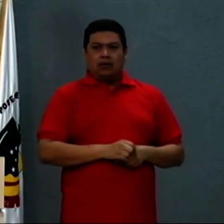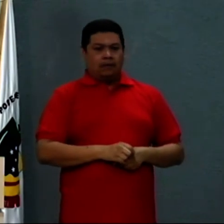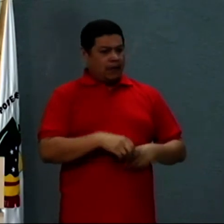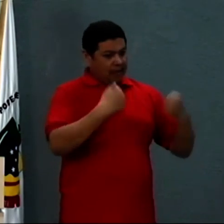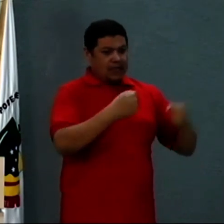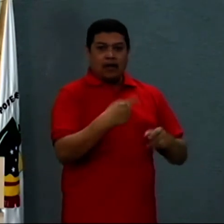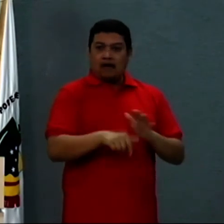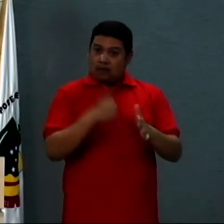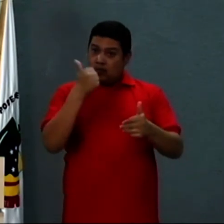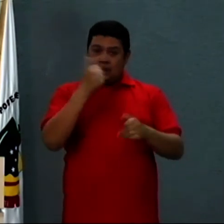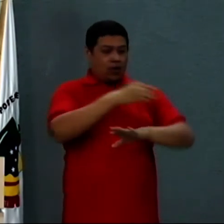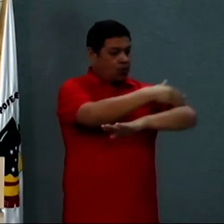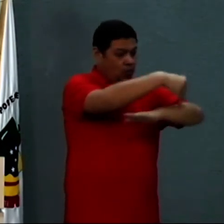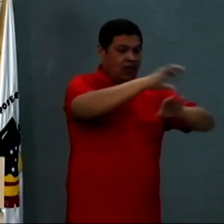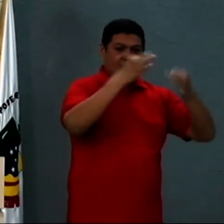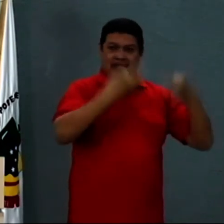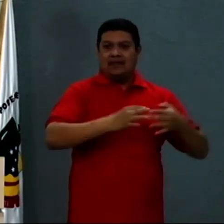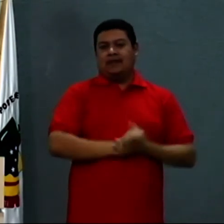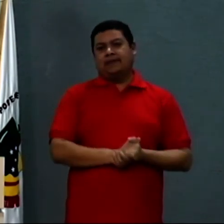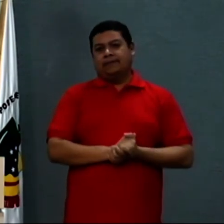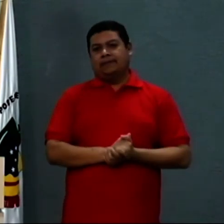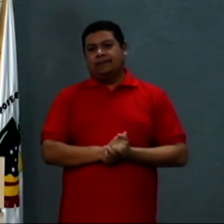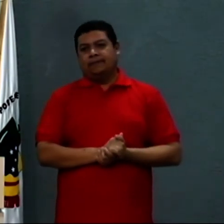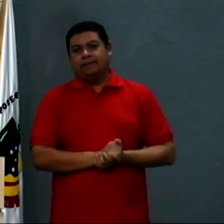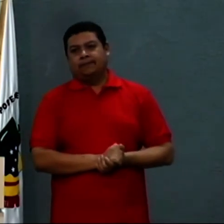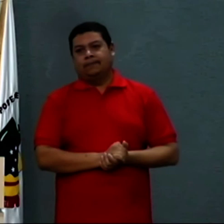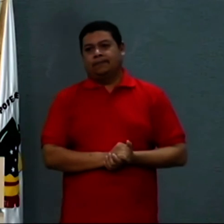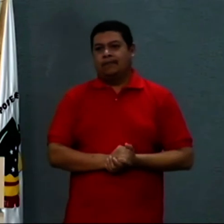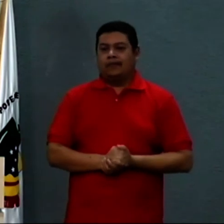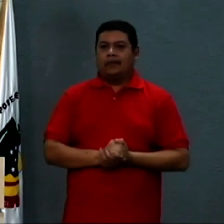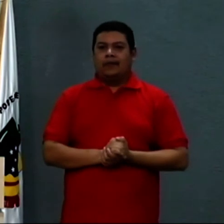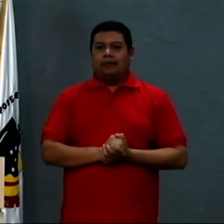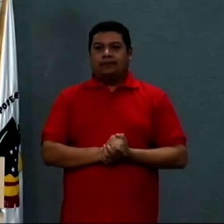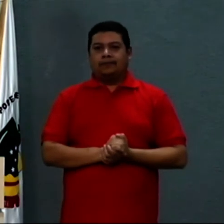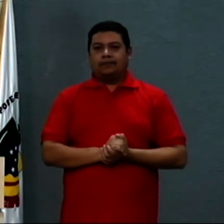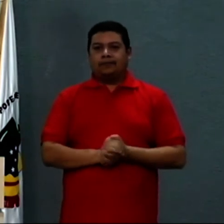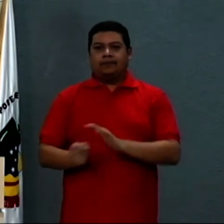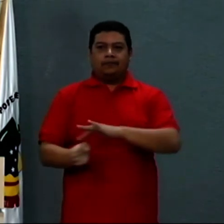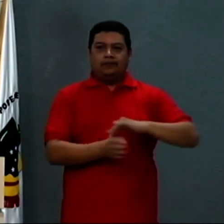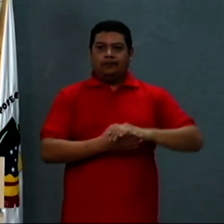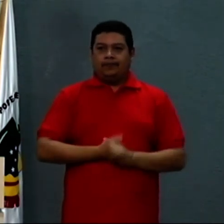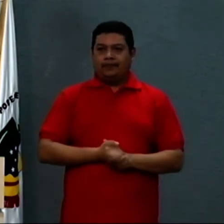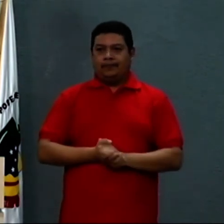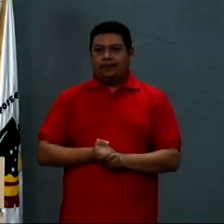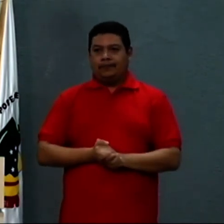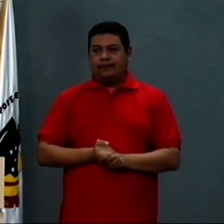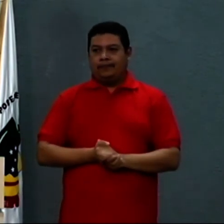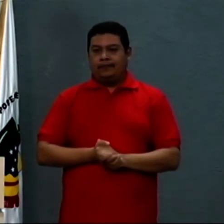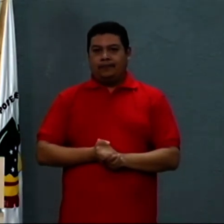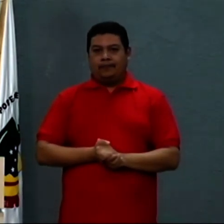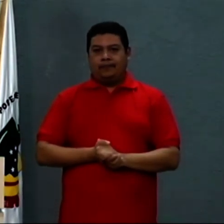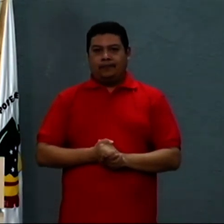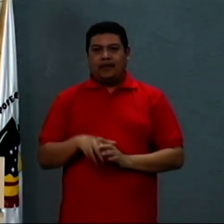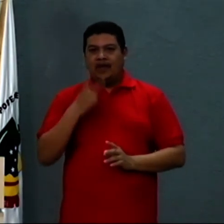igual uma cobrinha, toda cheia de curva. Na verdade, quando eles iniciaram e falaram, gente, vamos por aqui. Não, fizeram. Eles perceberam que a manilha ia encontrar